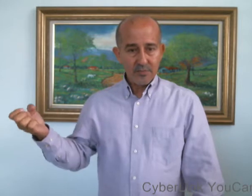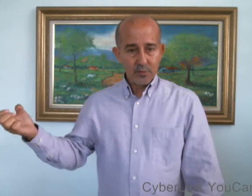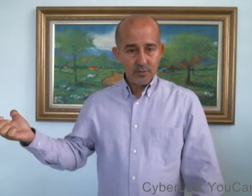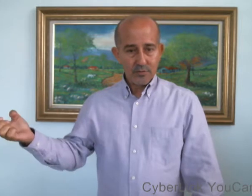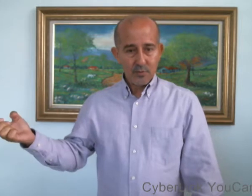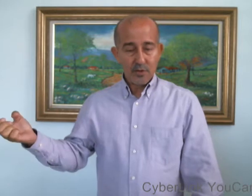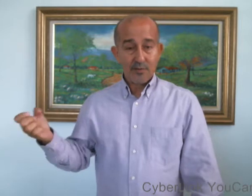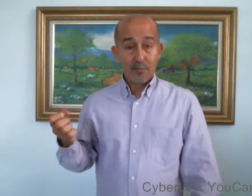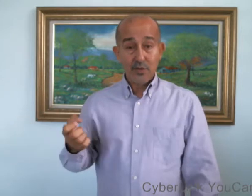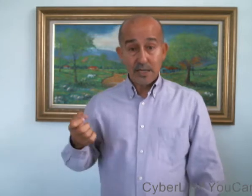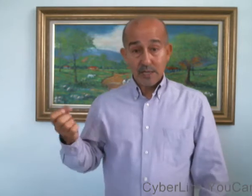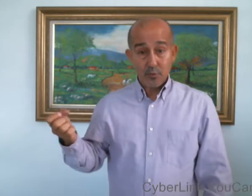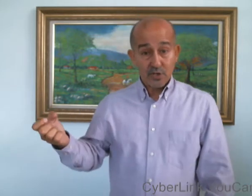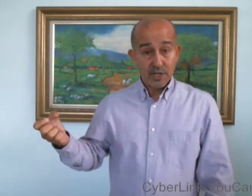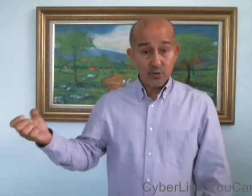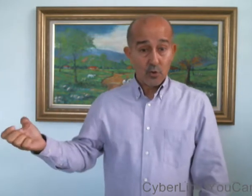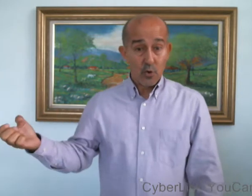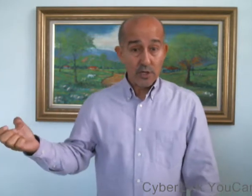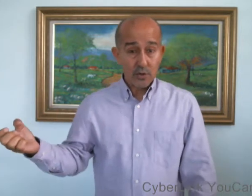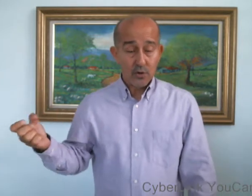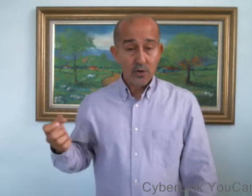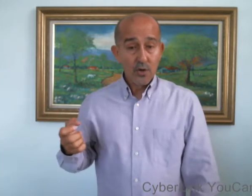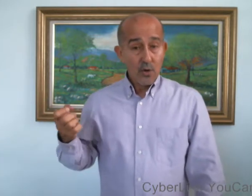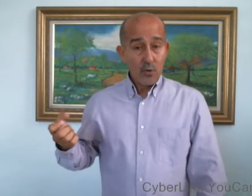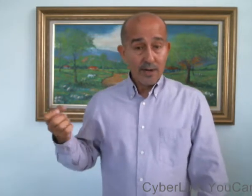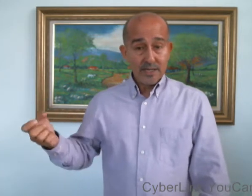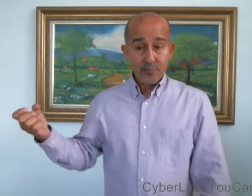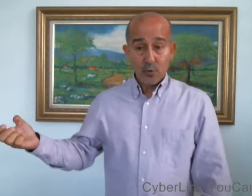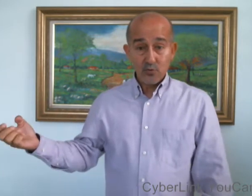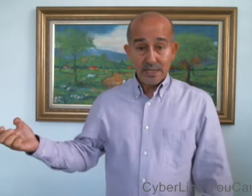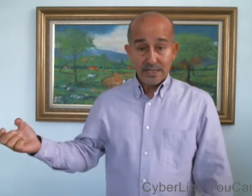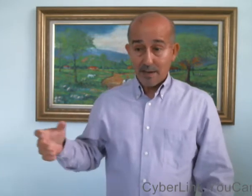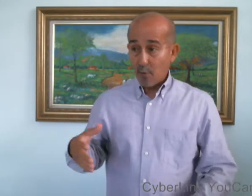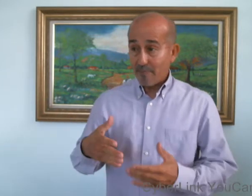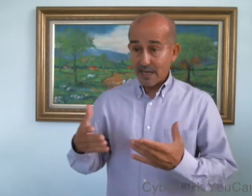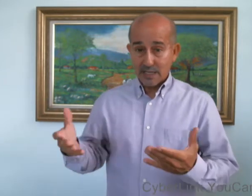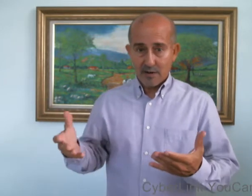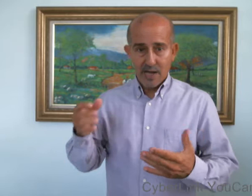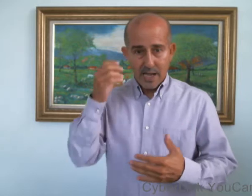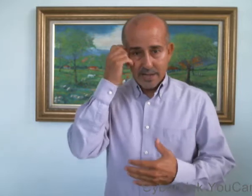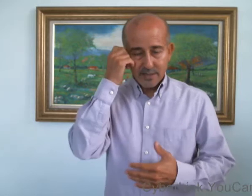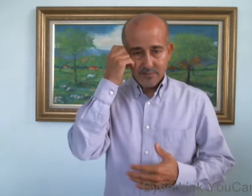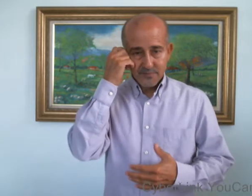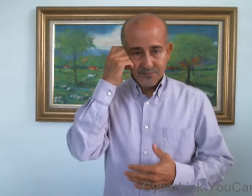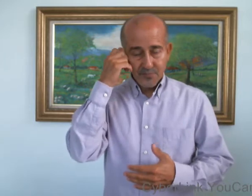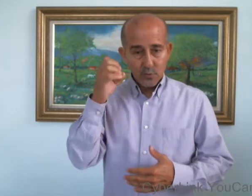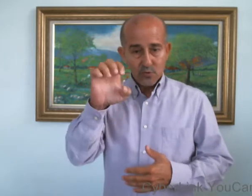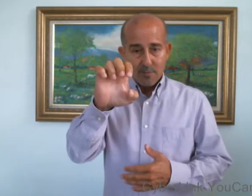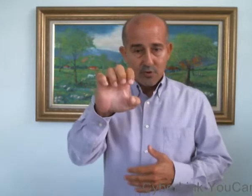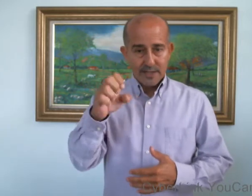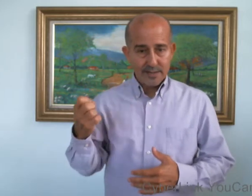Equipo, cuando hablamos del equipo tecnológico o el equipo que utilizamos para trabajar, usamos esta